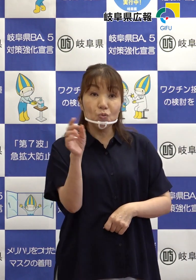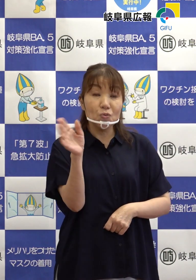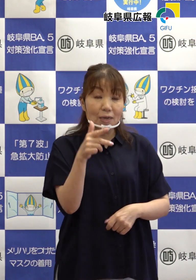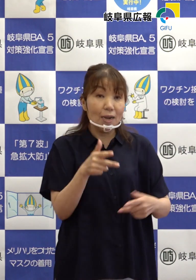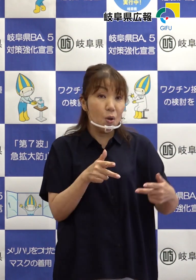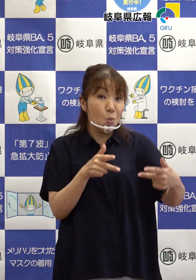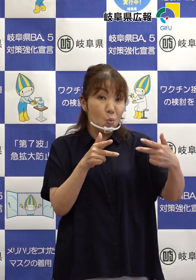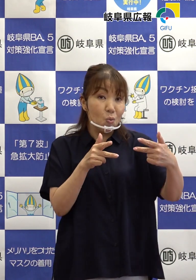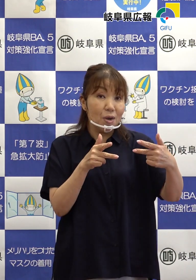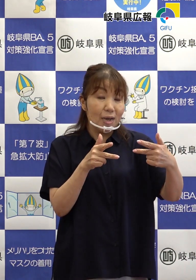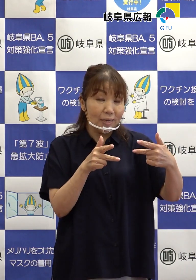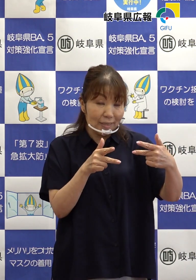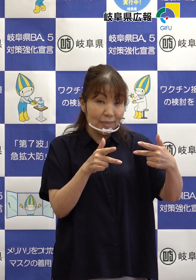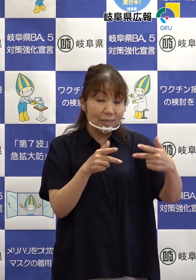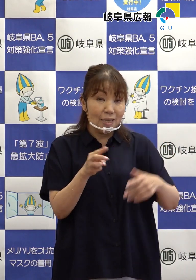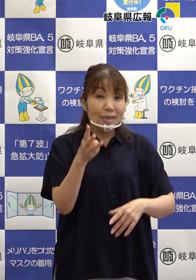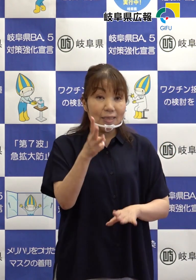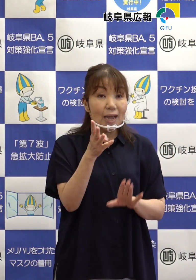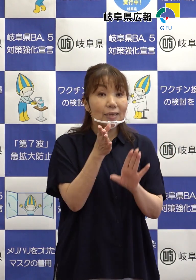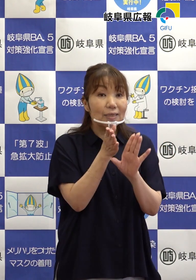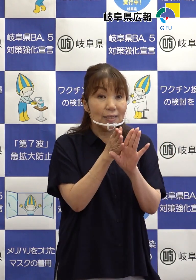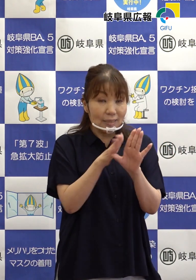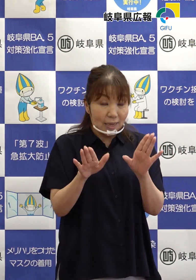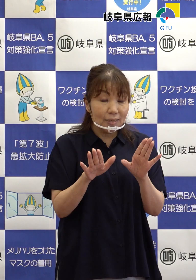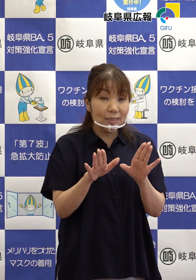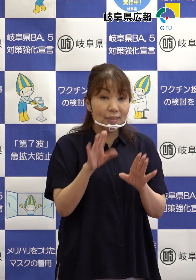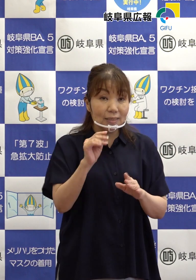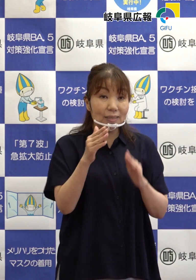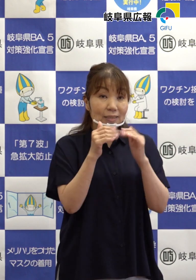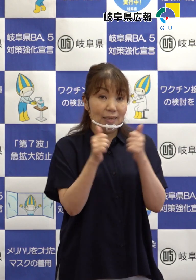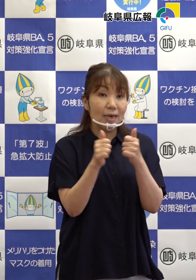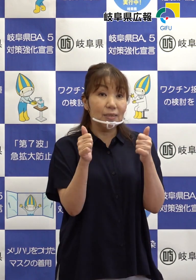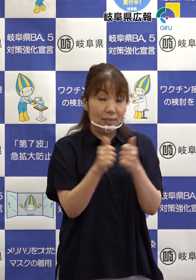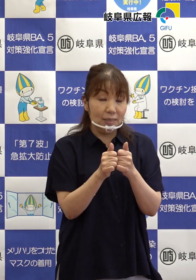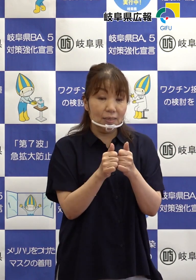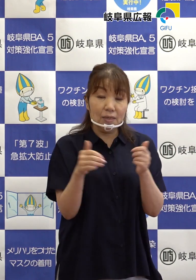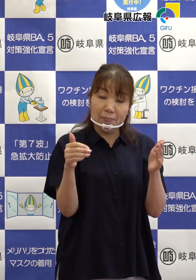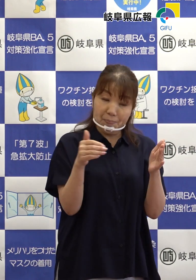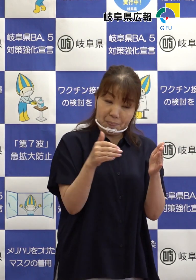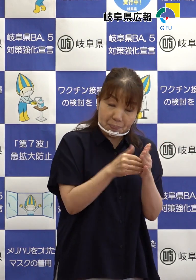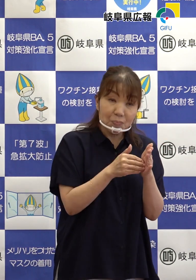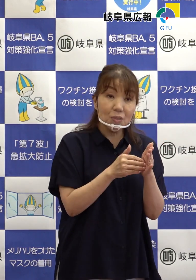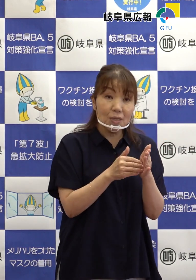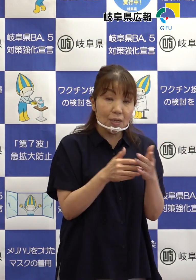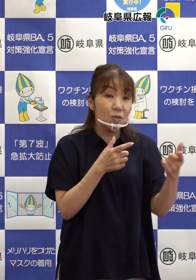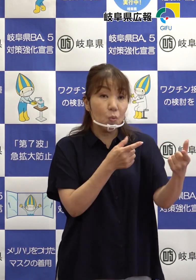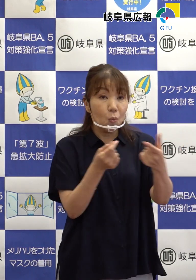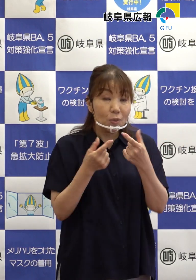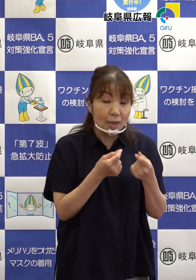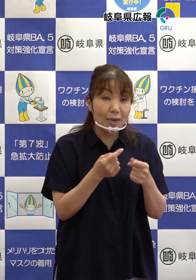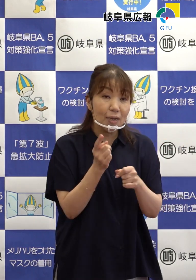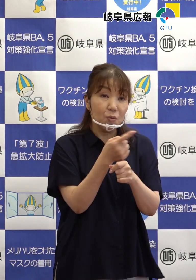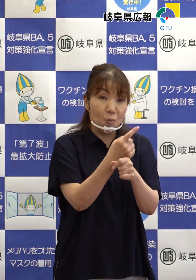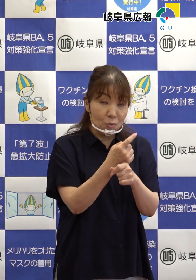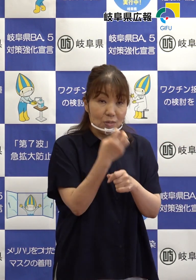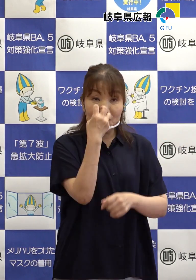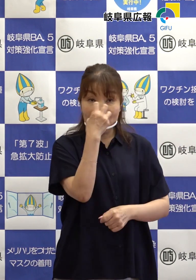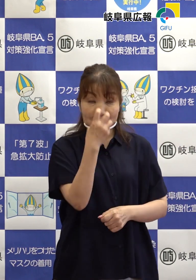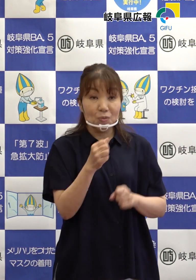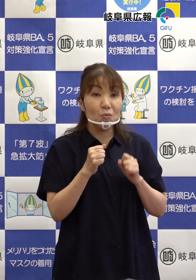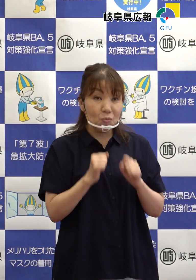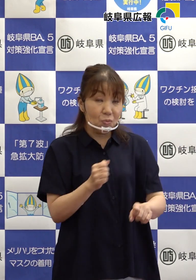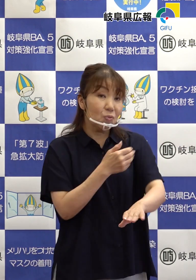も最近次回によって最終的にまあお互いの方針を確認しようとこういう運びになっ